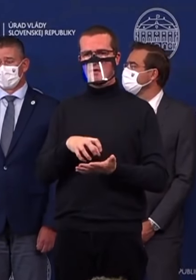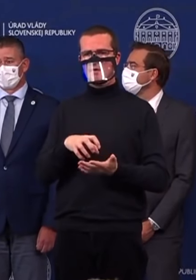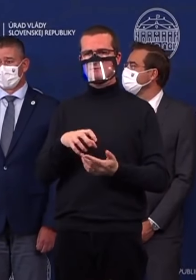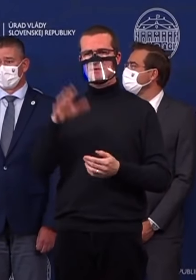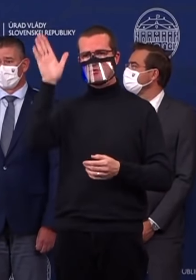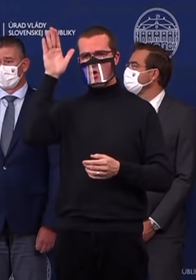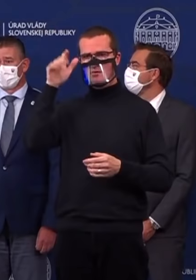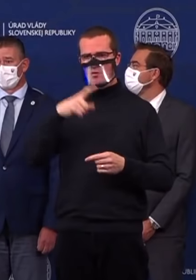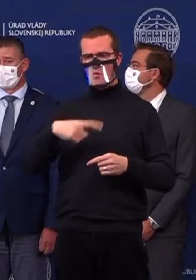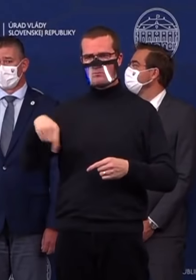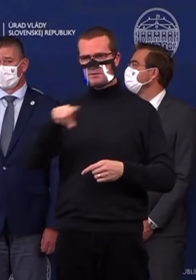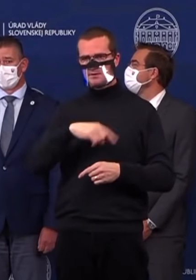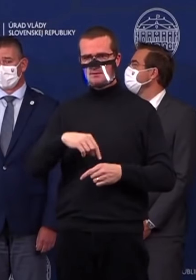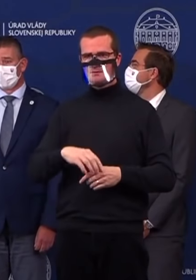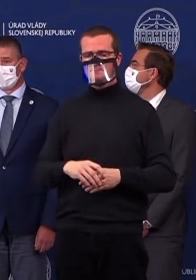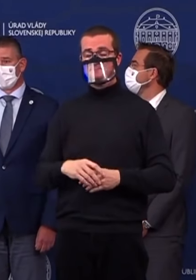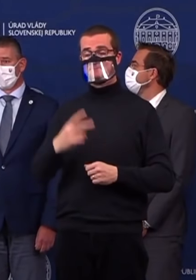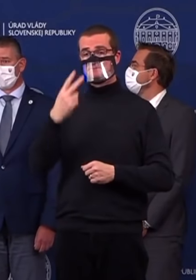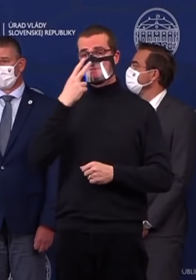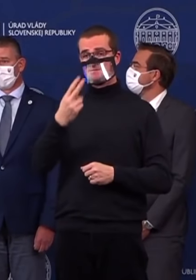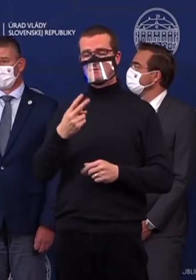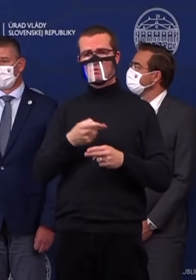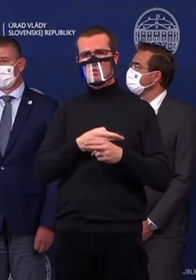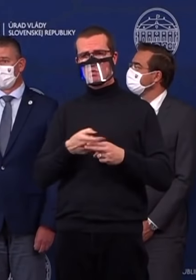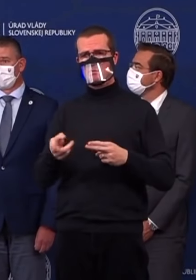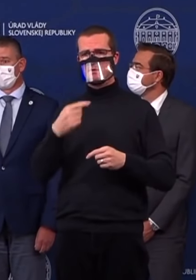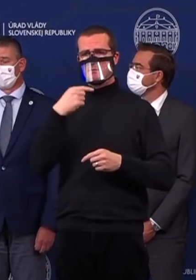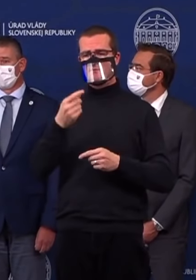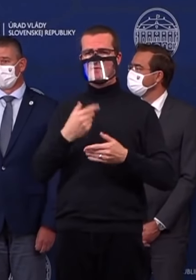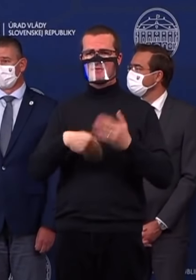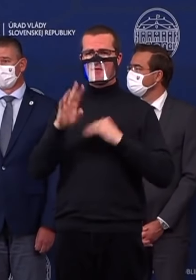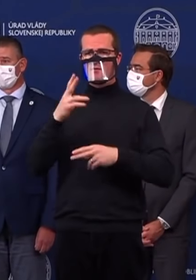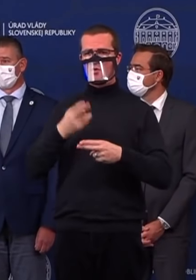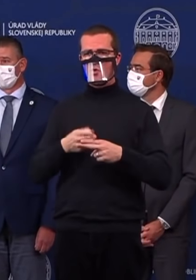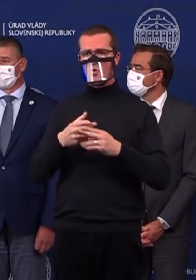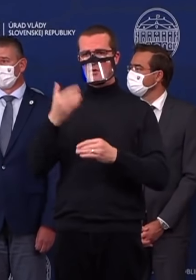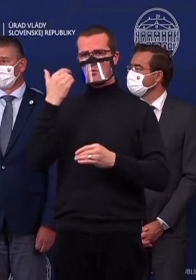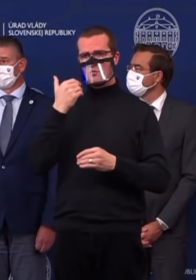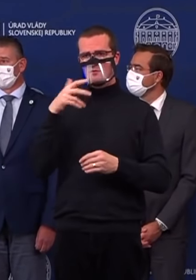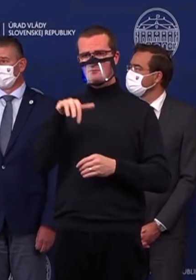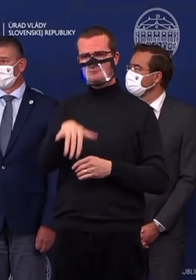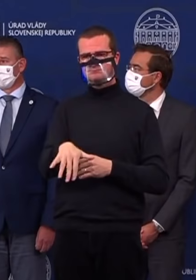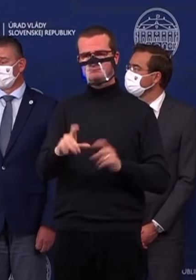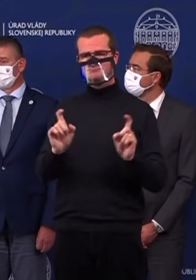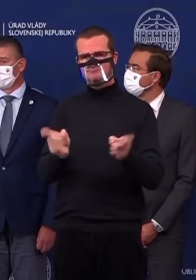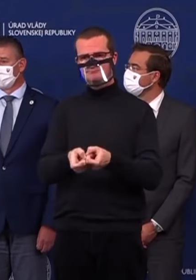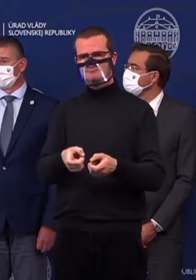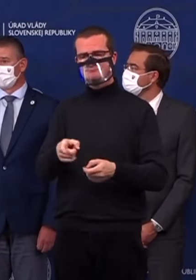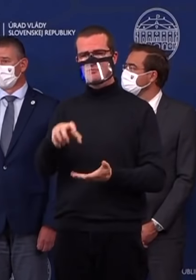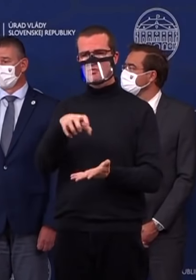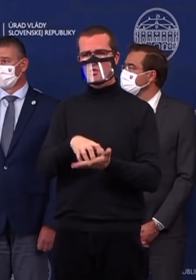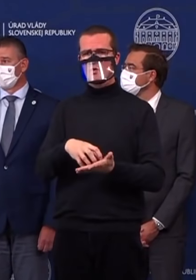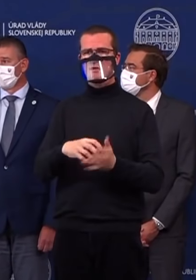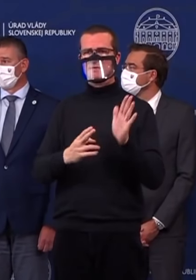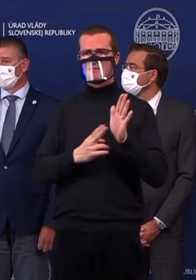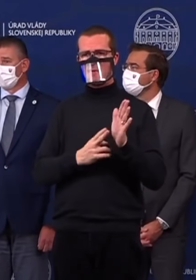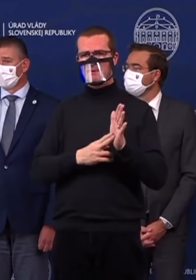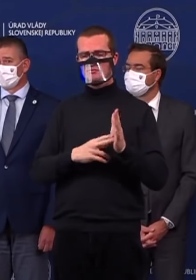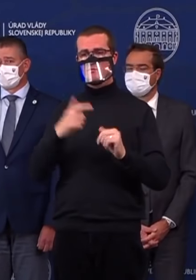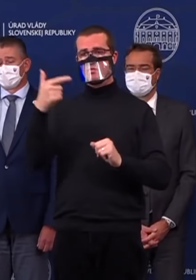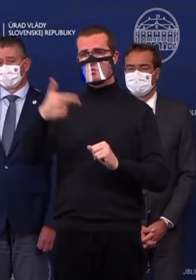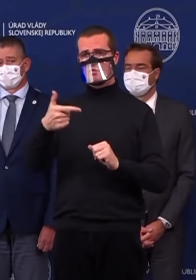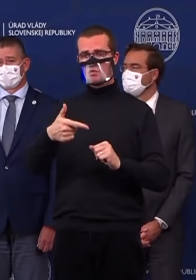Dolný Kubín. Vidíte, že teda v absolútnom vyjadrení najviac infekčných ľudí bolo identifikovaných v okrese Námestovo,